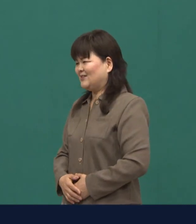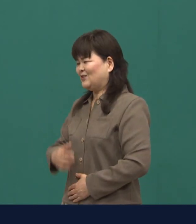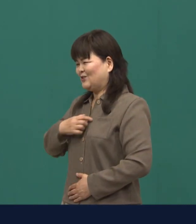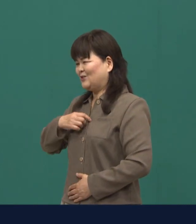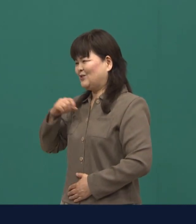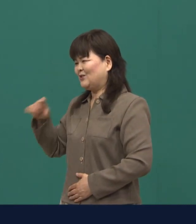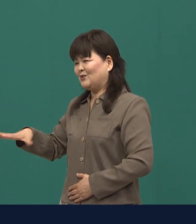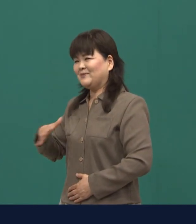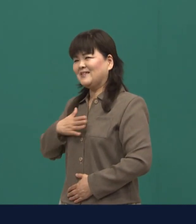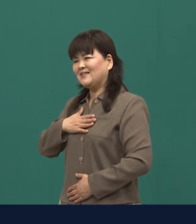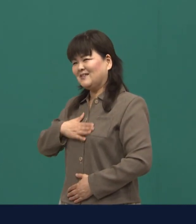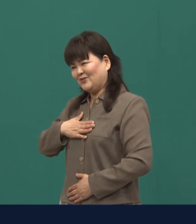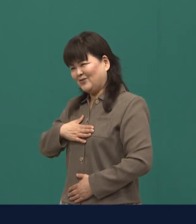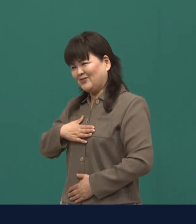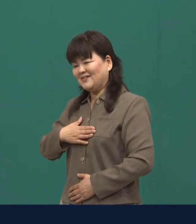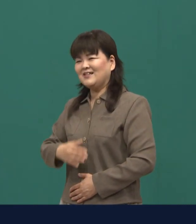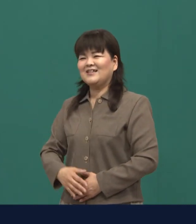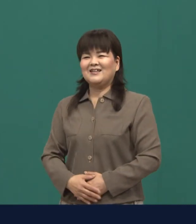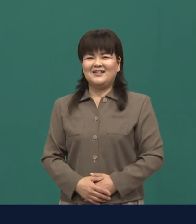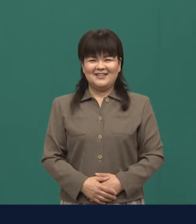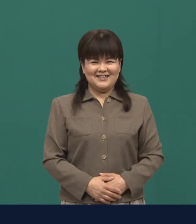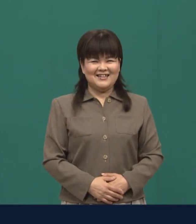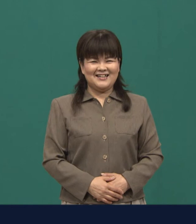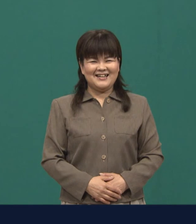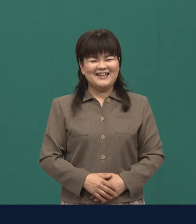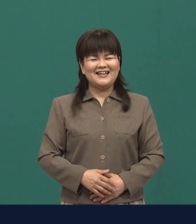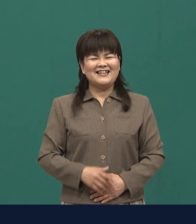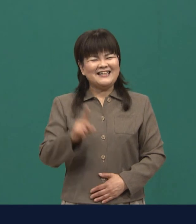ズ、クールビズ。